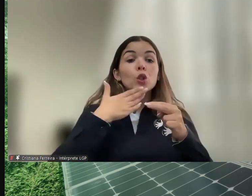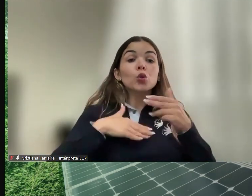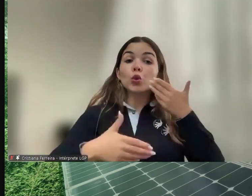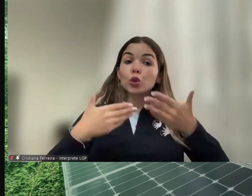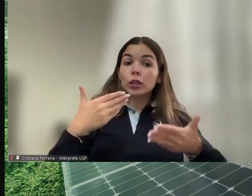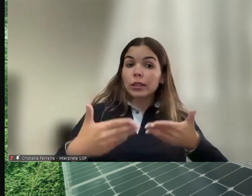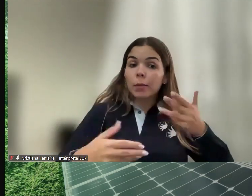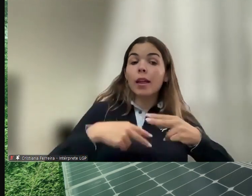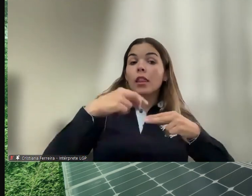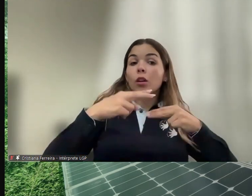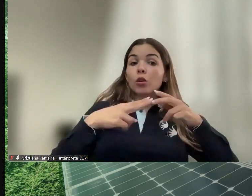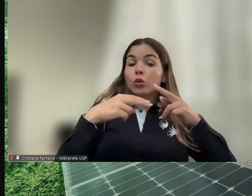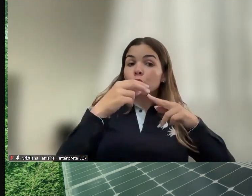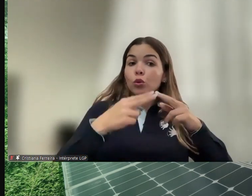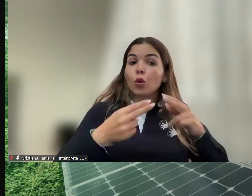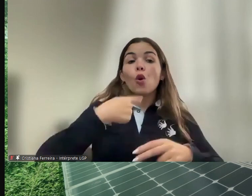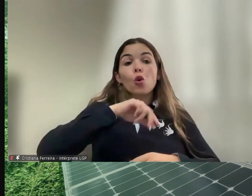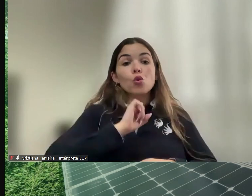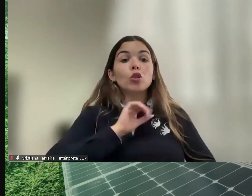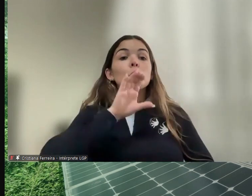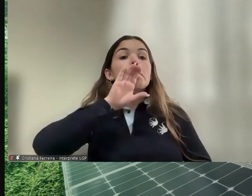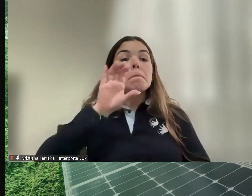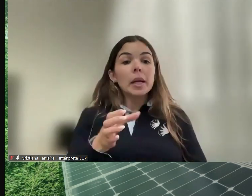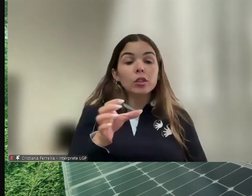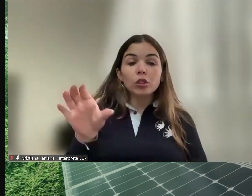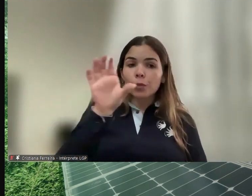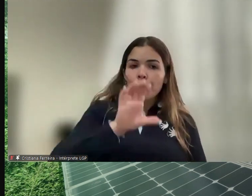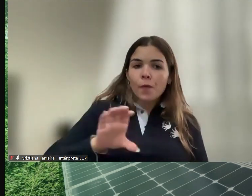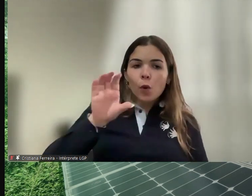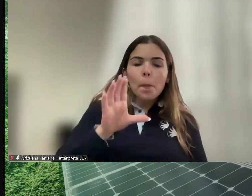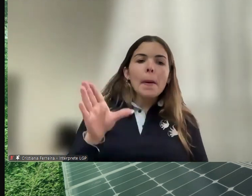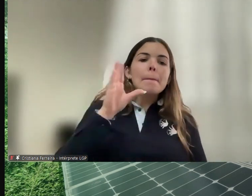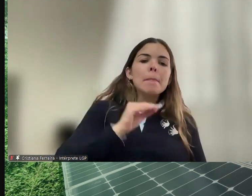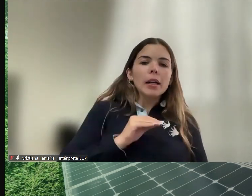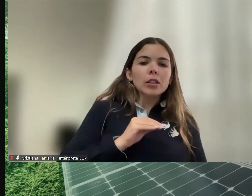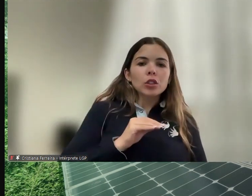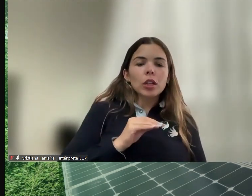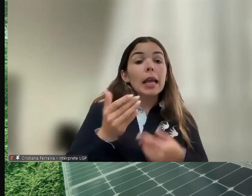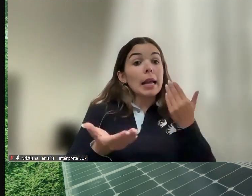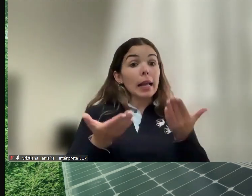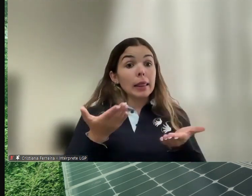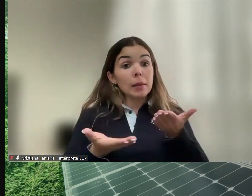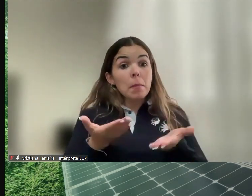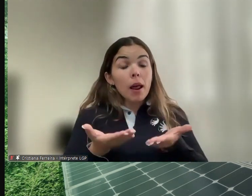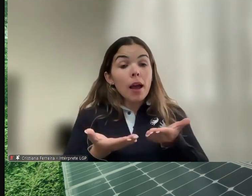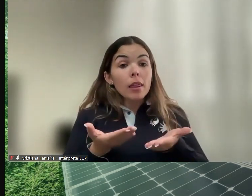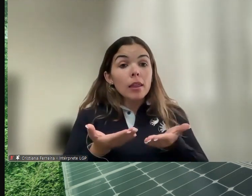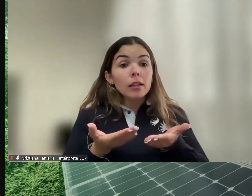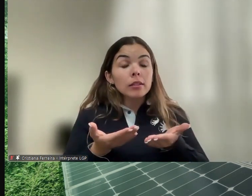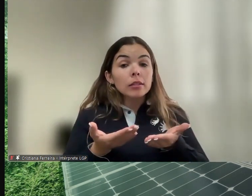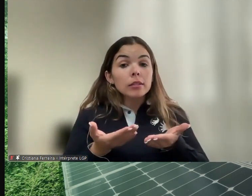que estamos a construir o nosso país de uma maneira mais equilibrada, seja do ponto de